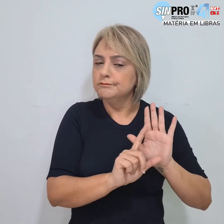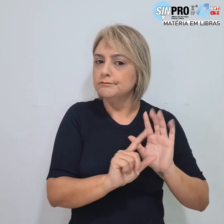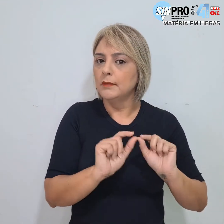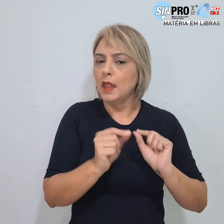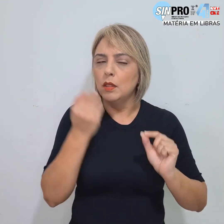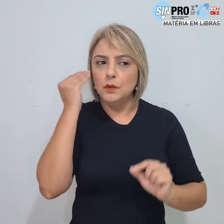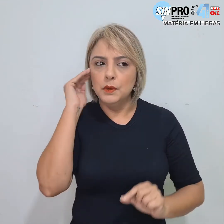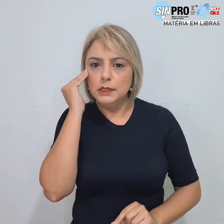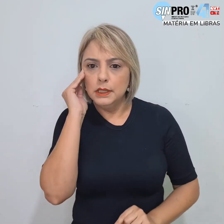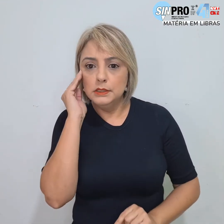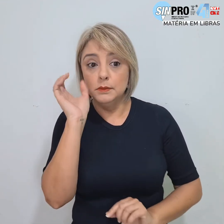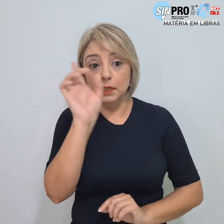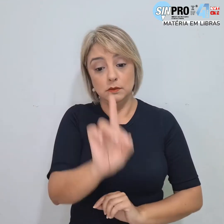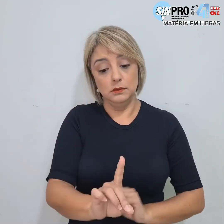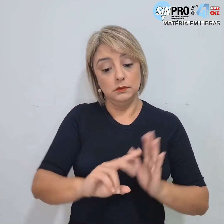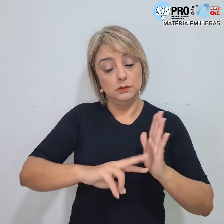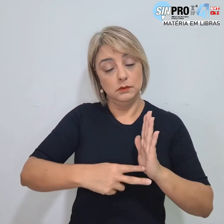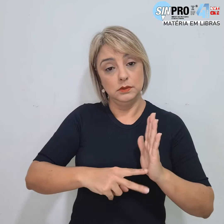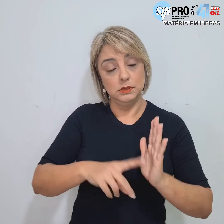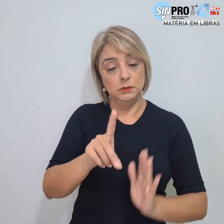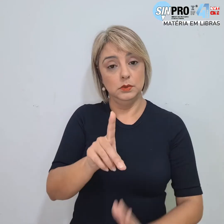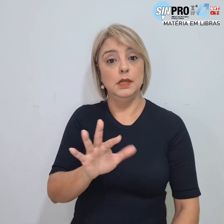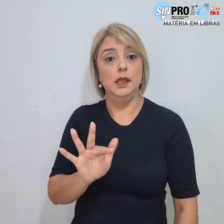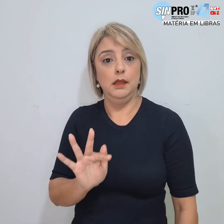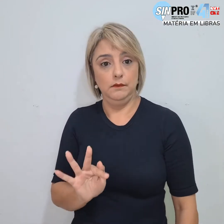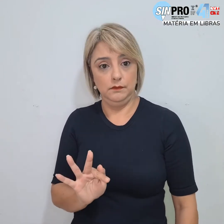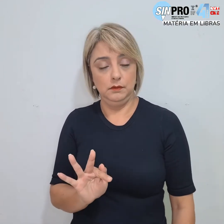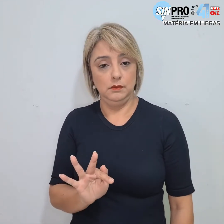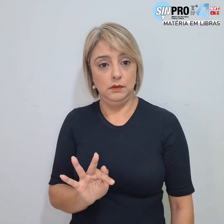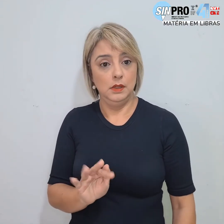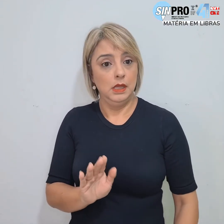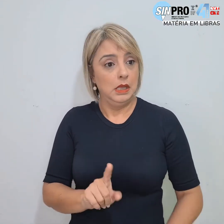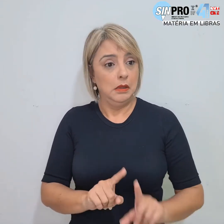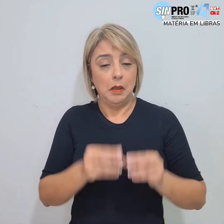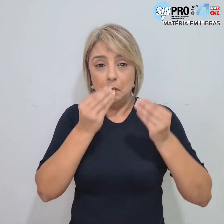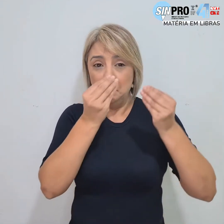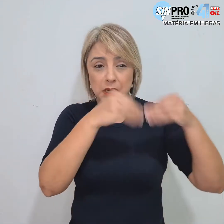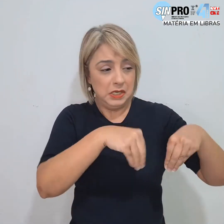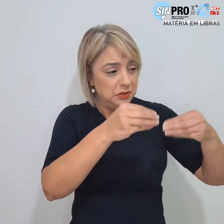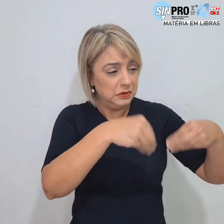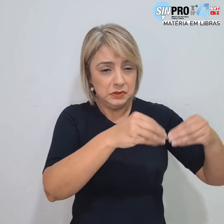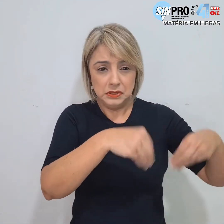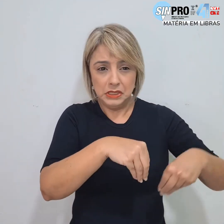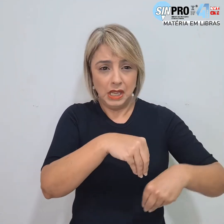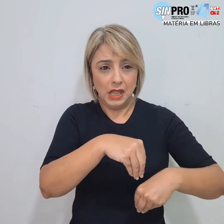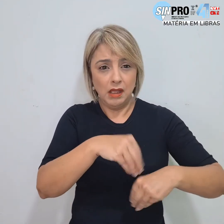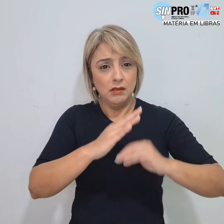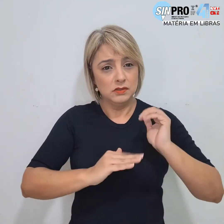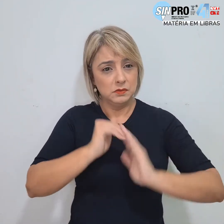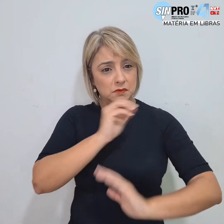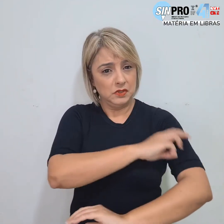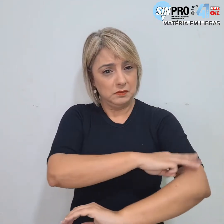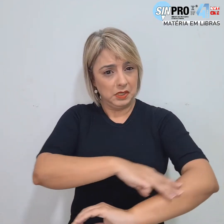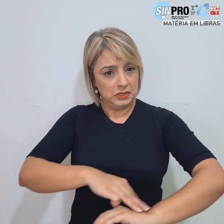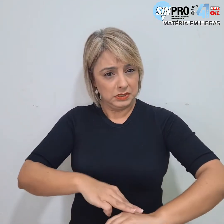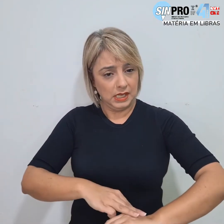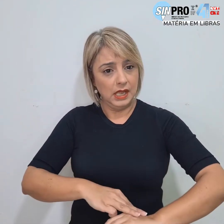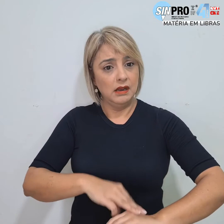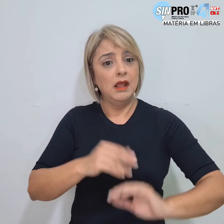No entendimento da diretoria do Simpro-DF, mais do que prejudicar a carreira do magistério, a proposta